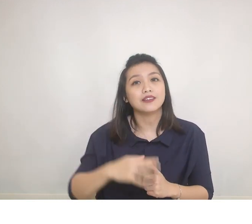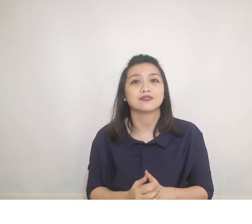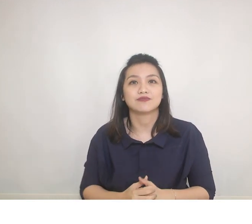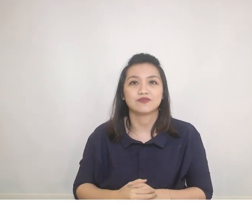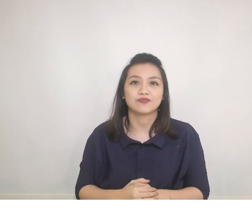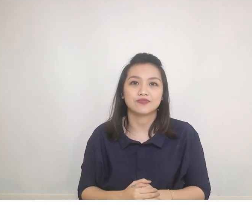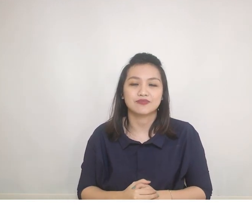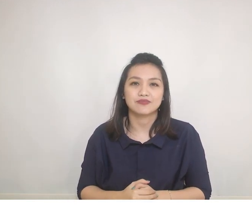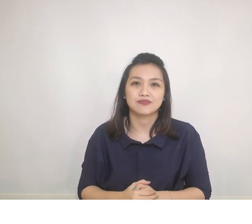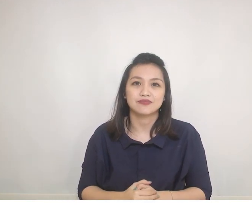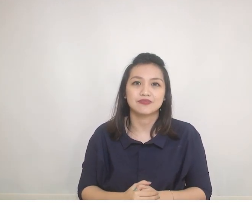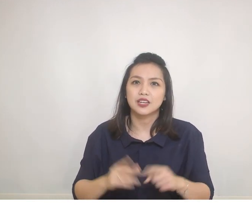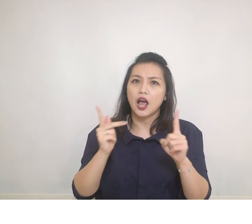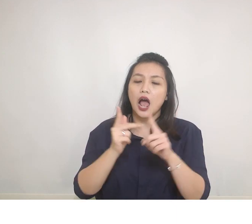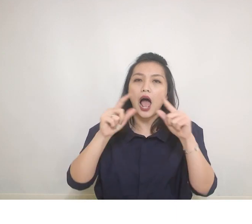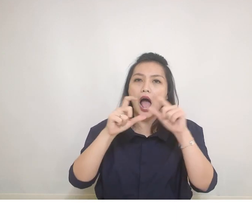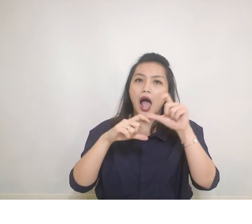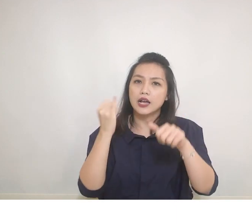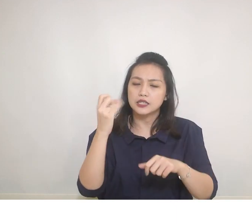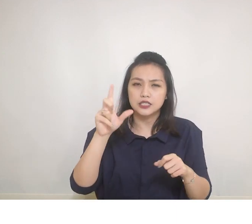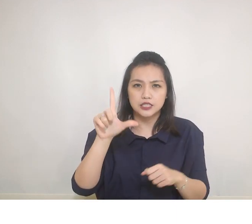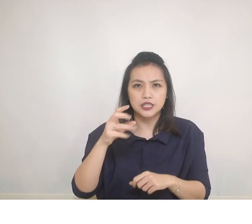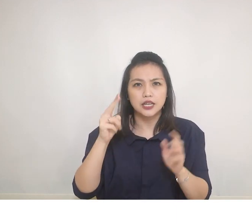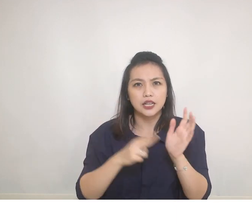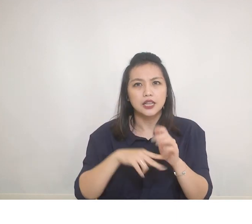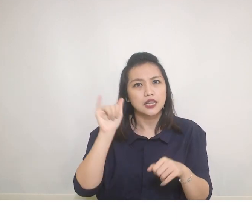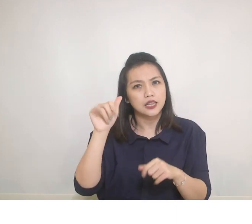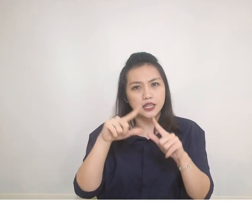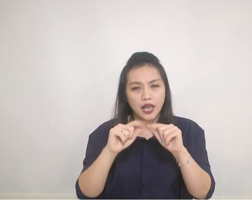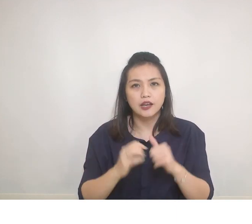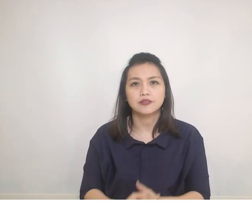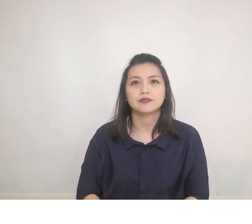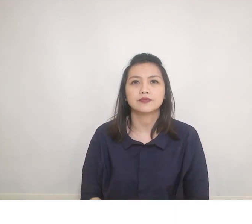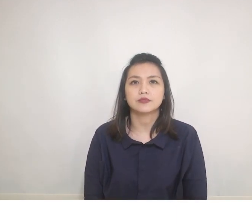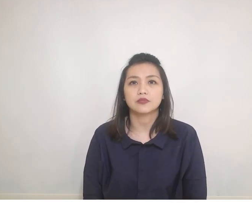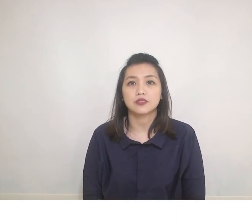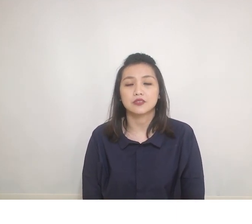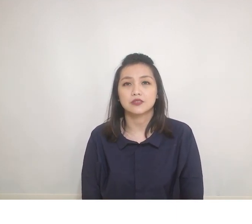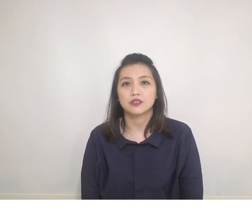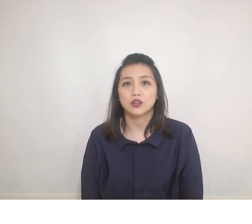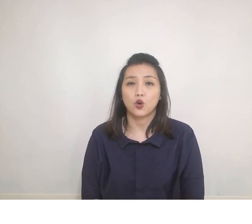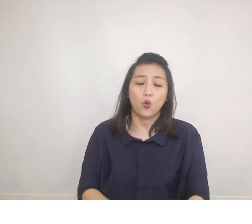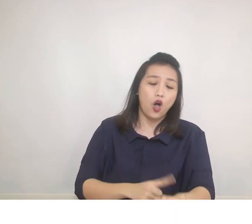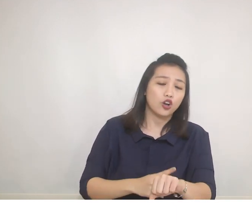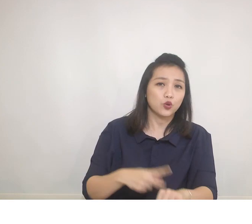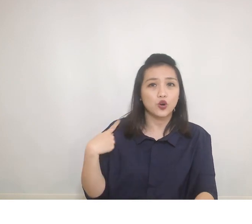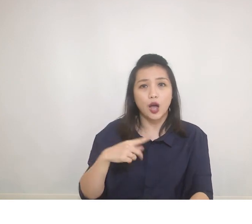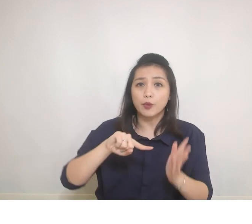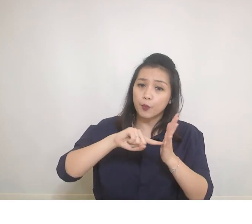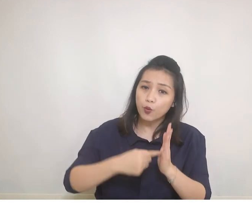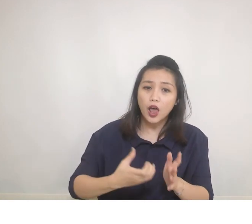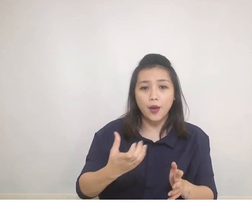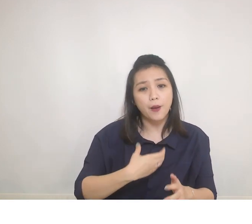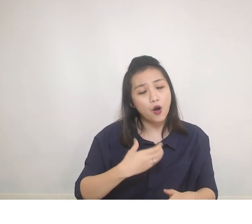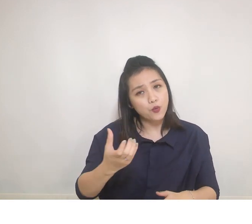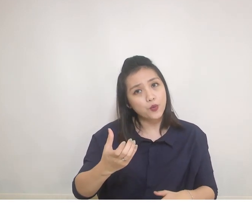Dan kayak Tuhan pun ya kami hanya sekedar doa itu, terus setelah seperti